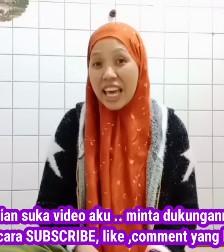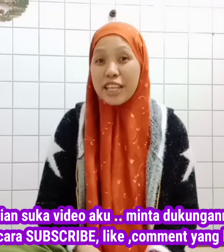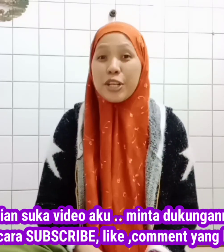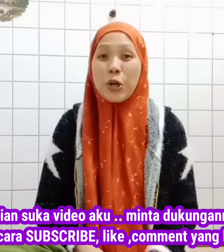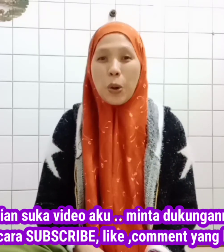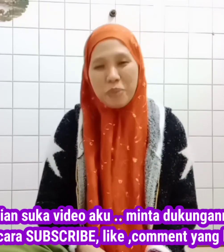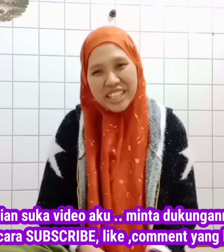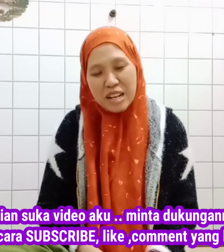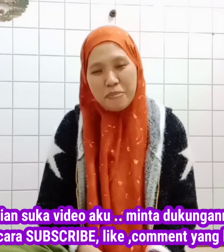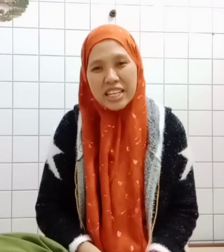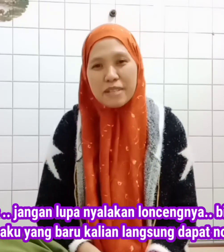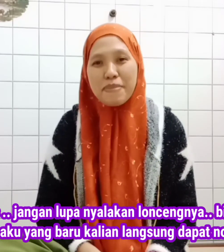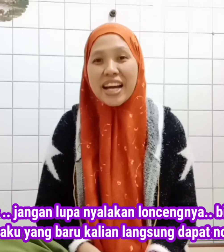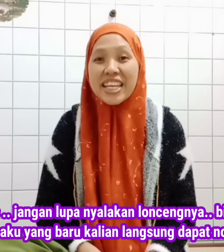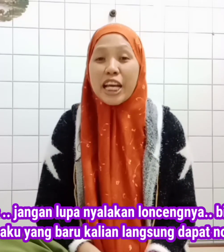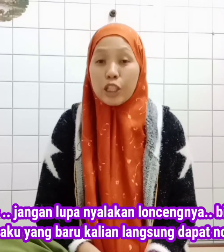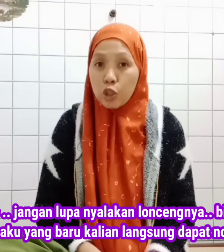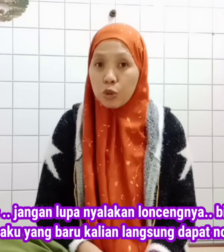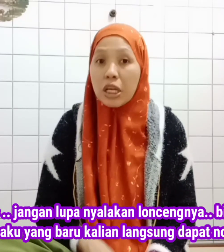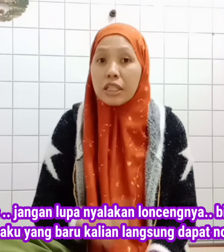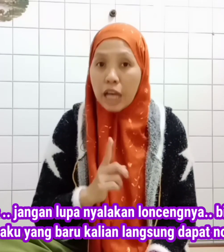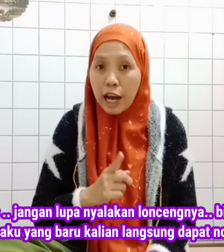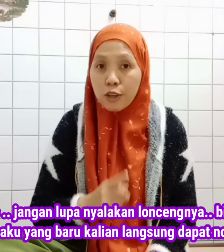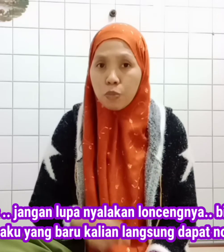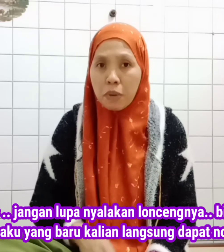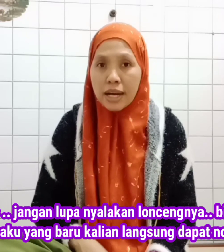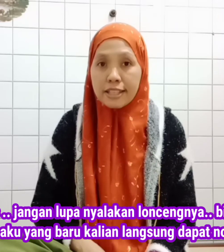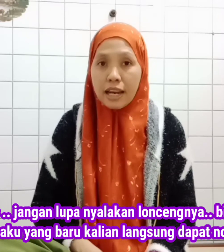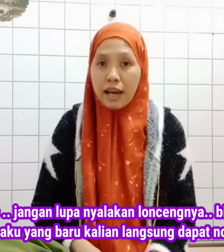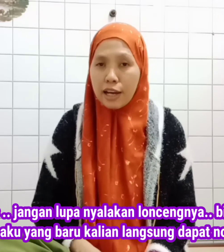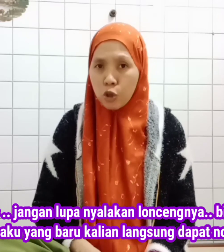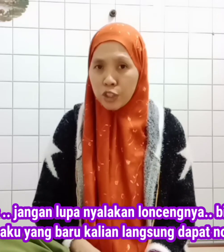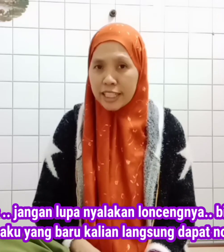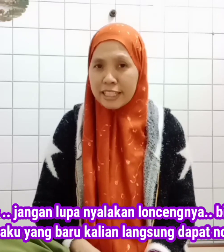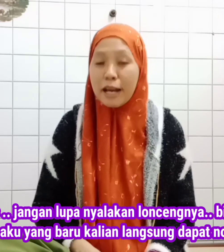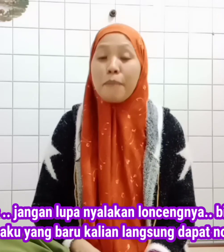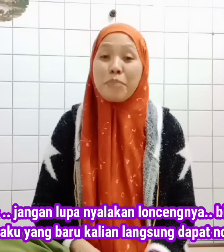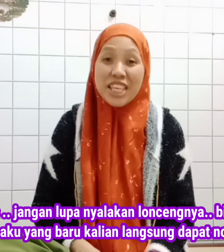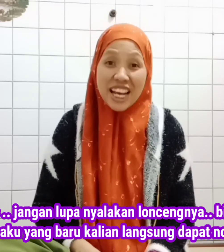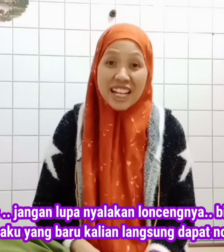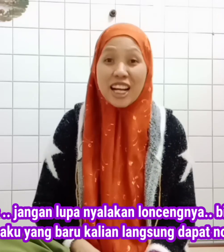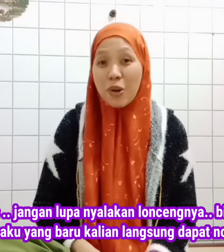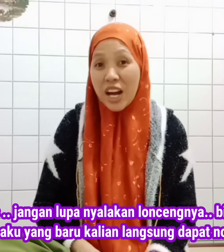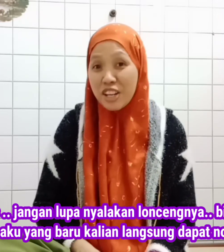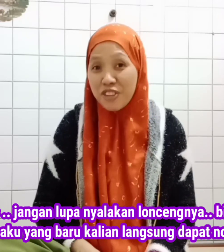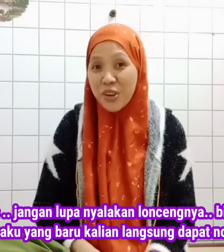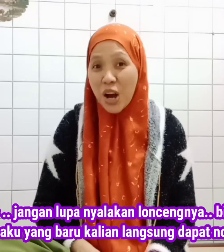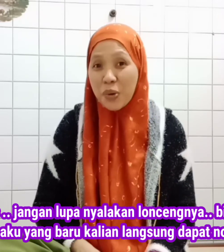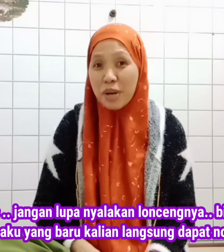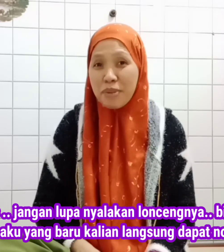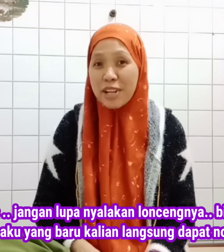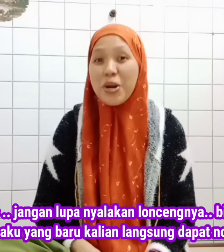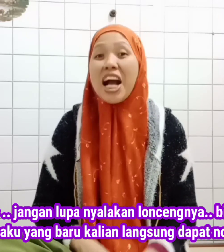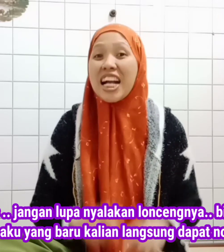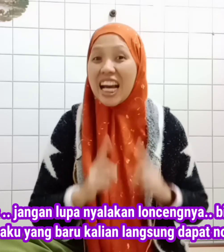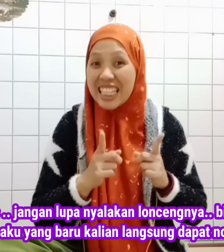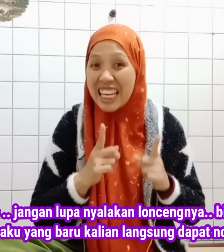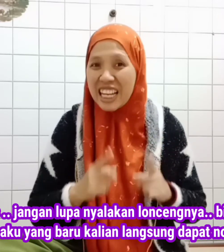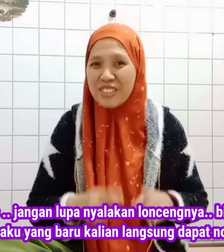like, komen yang baik-baik. Terus jangan lupa nyalakan loncengnya biar kalau ada video aku yang baru kalian langsung